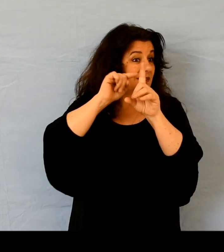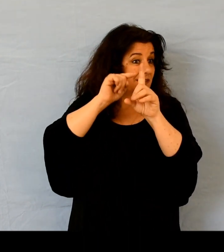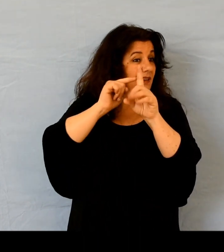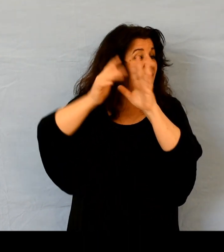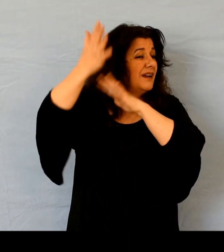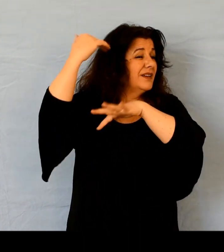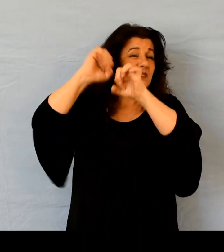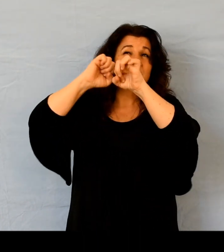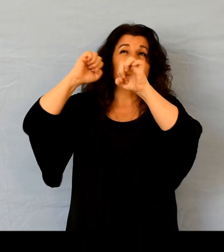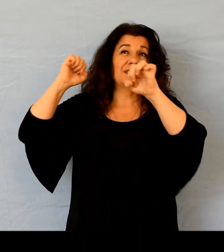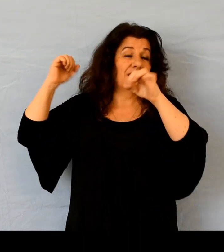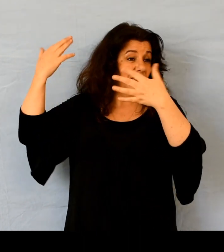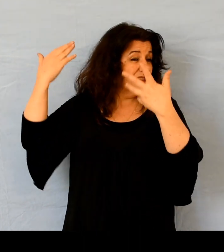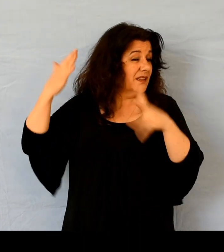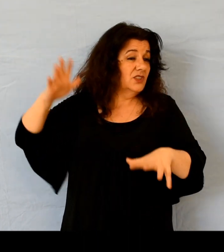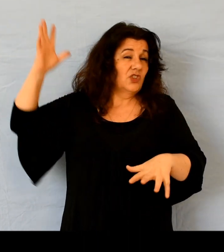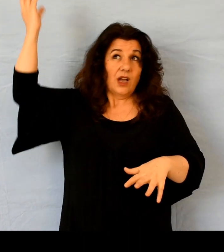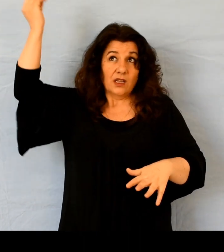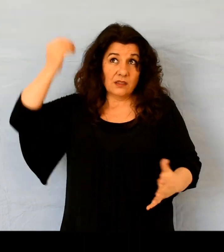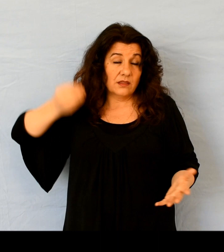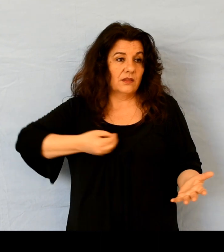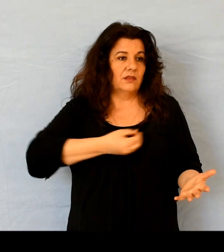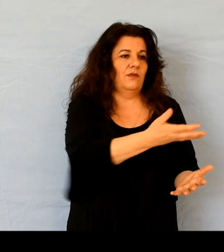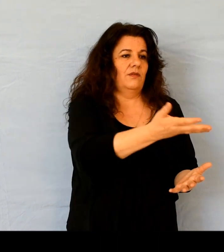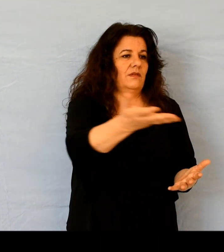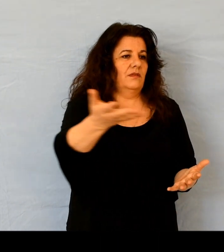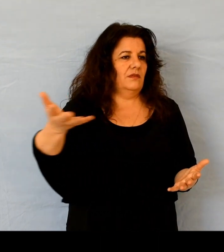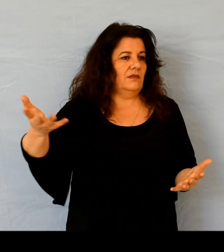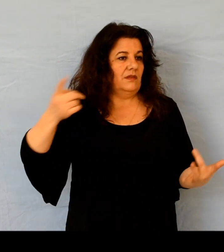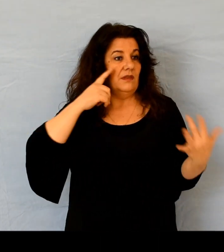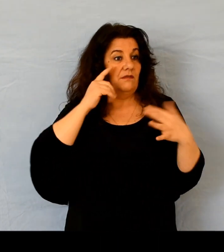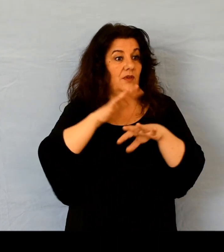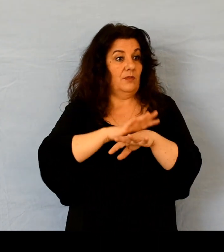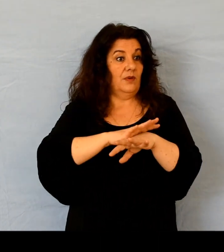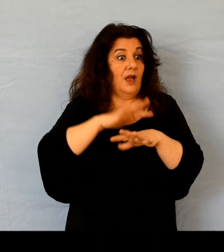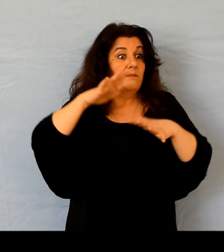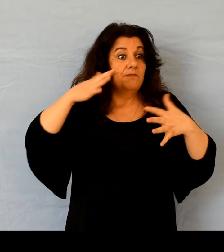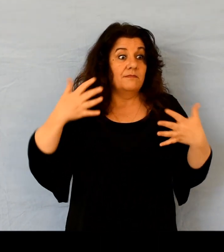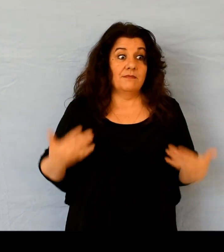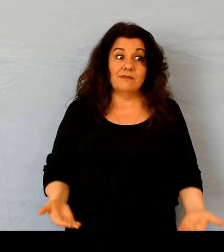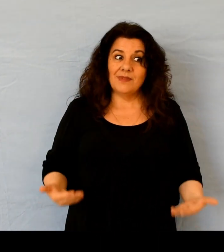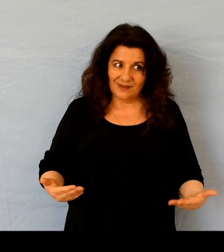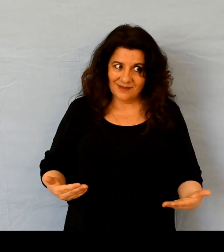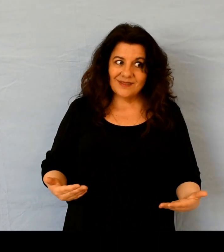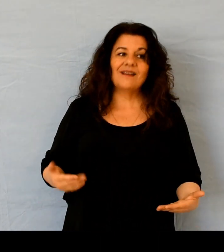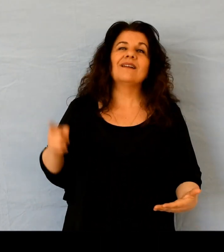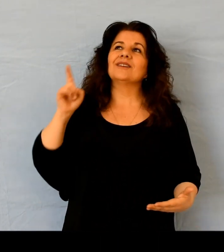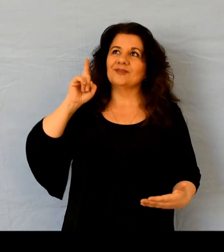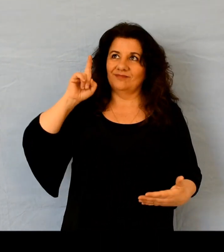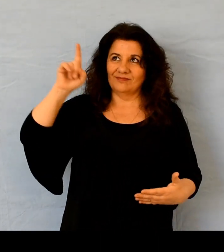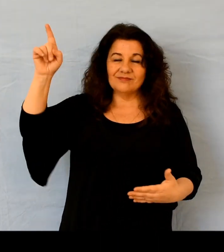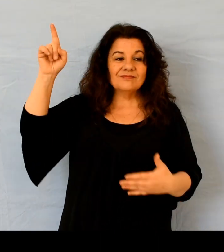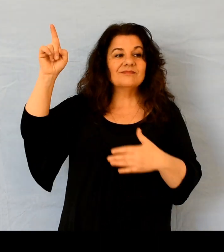et maintenant elle est devenue visible, car notre Sauveur, le Christ